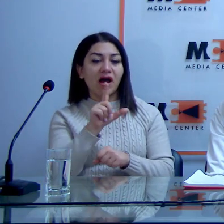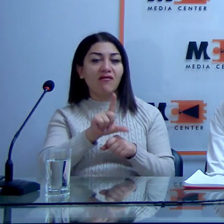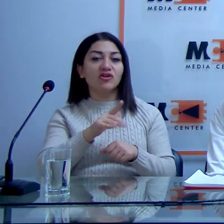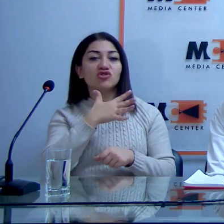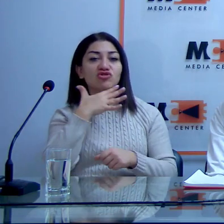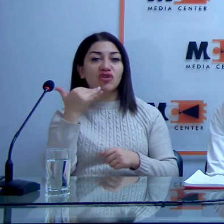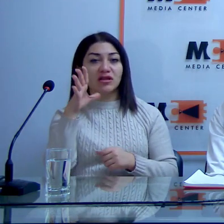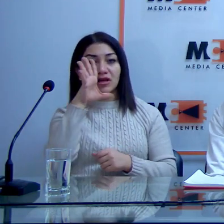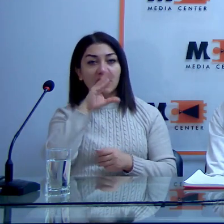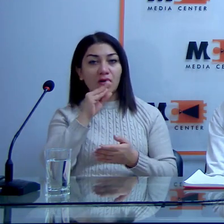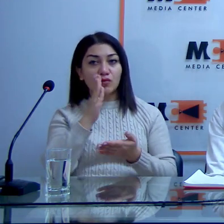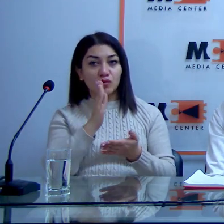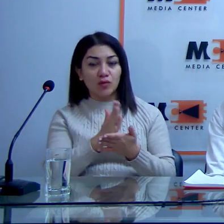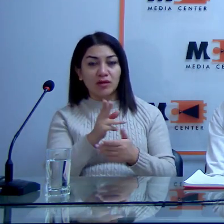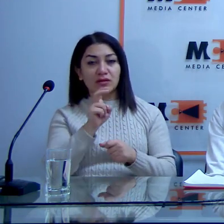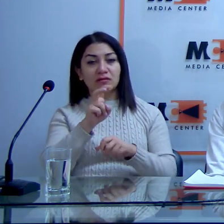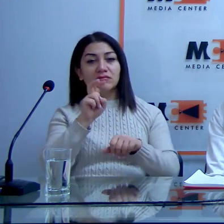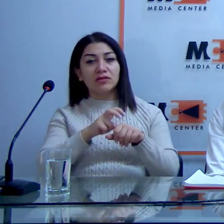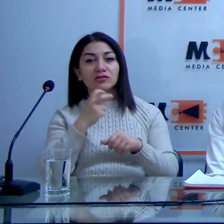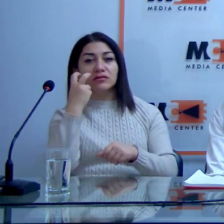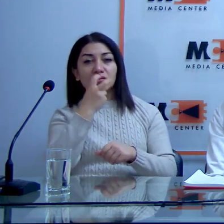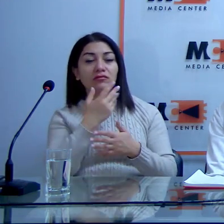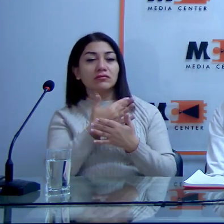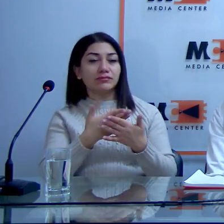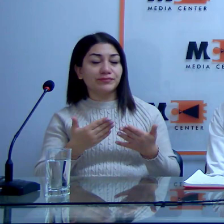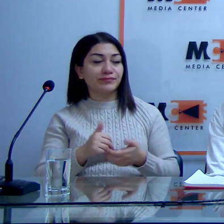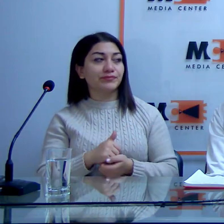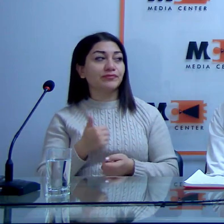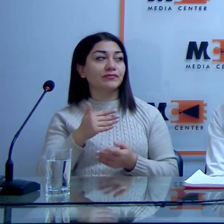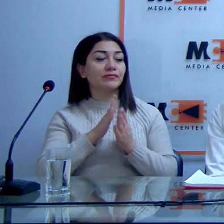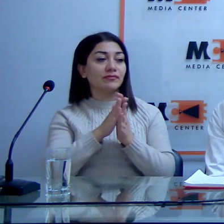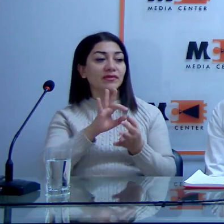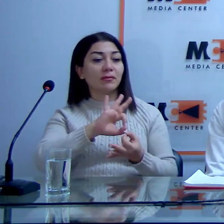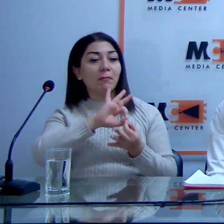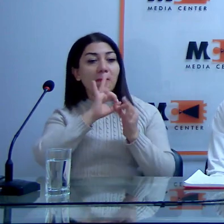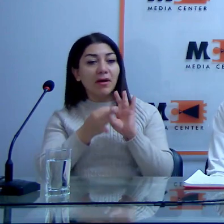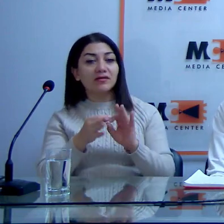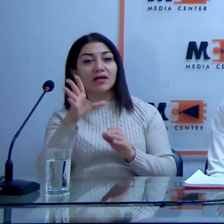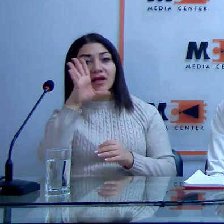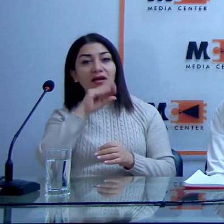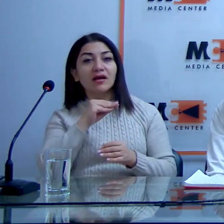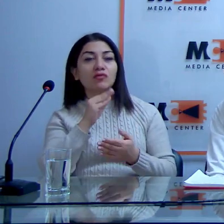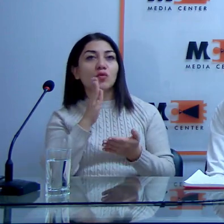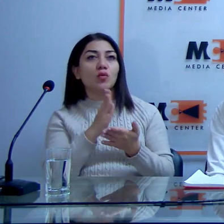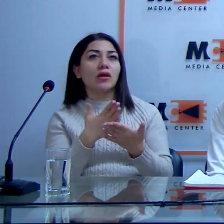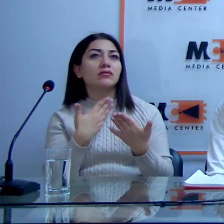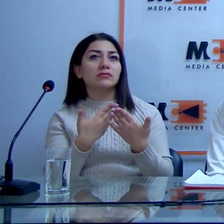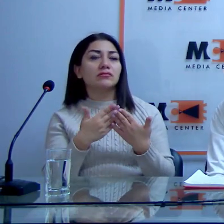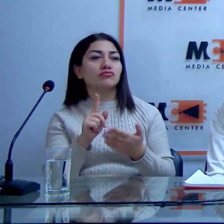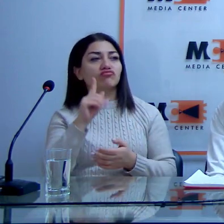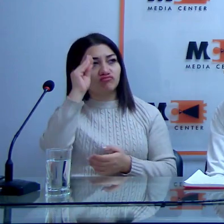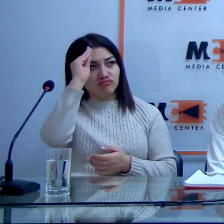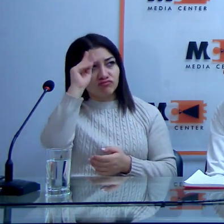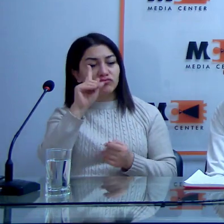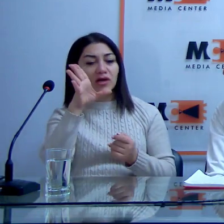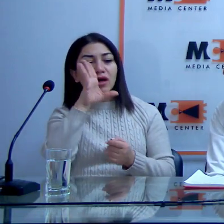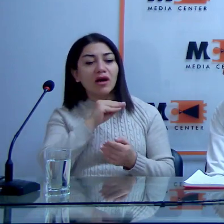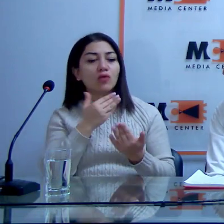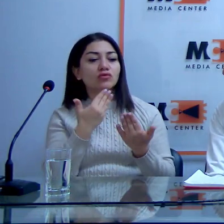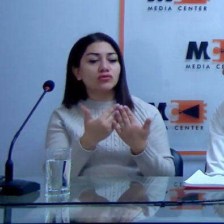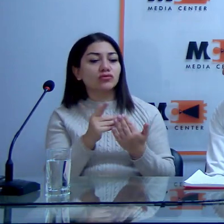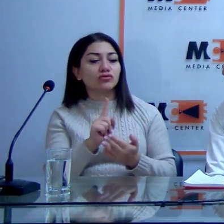ունեն դիմել թերապիայի եւ բարելավել իրենց կարողությունները։ Ինչու՞ նաեւ մանրամասնեք ինչ ասել է հնարավորություն ունենալ, հա, դիմելու